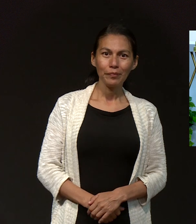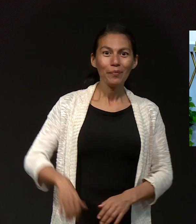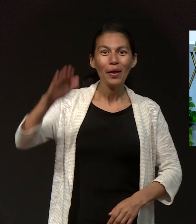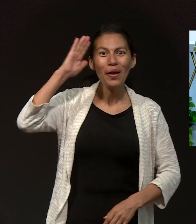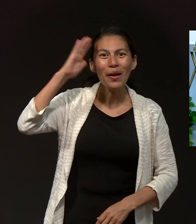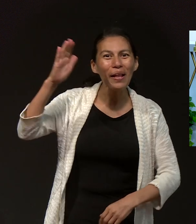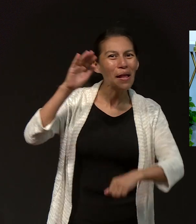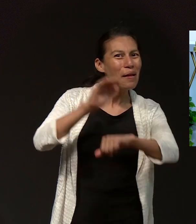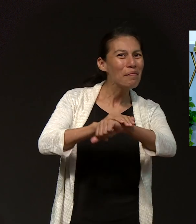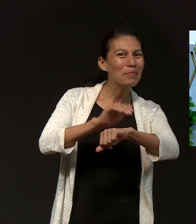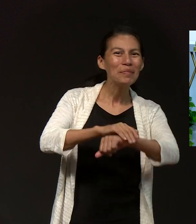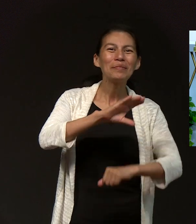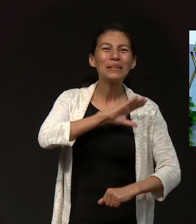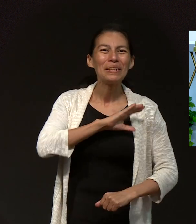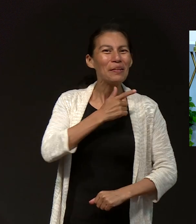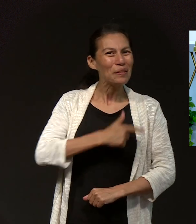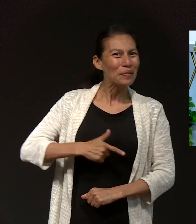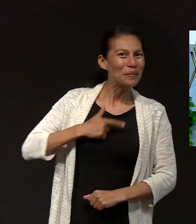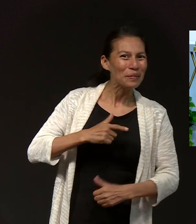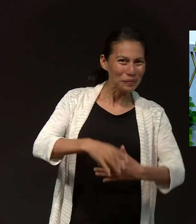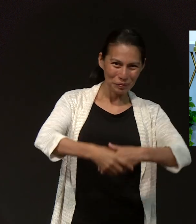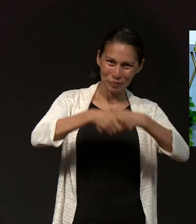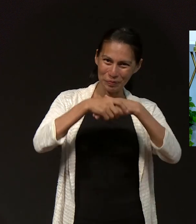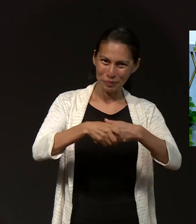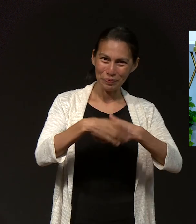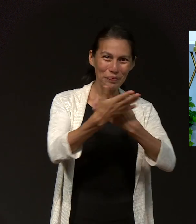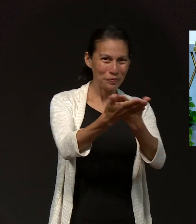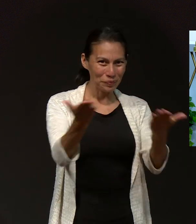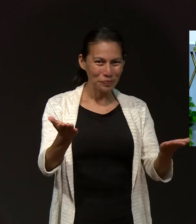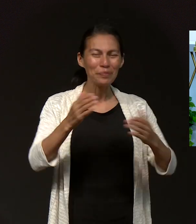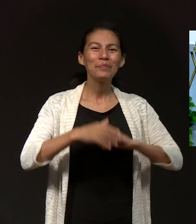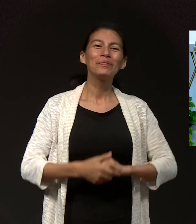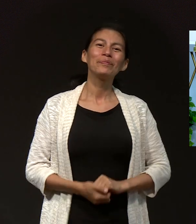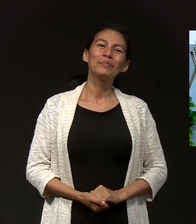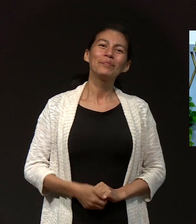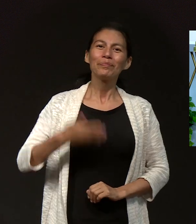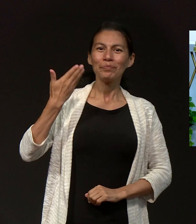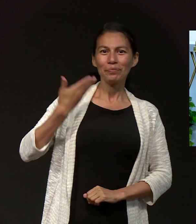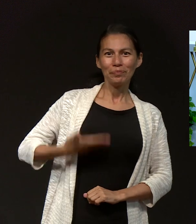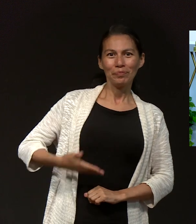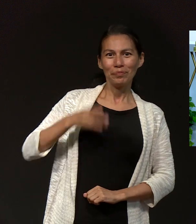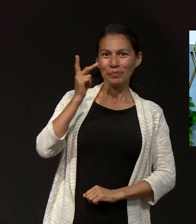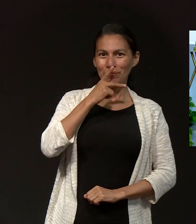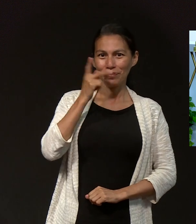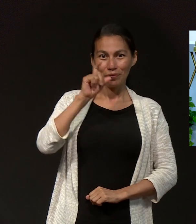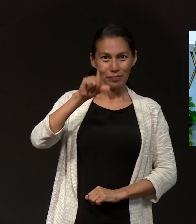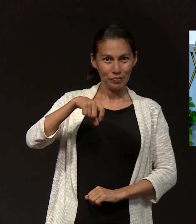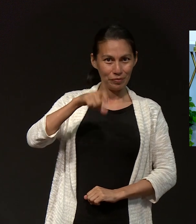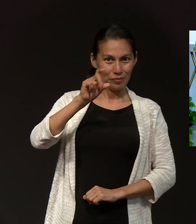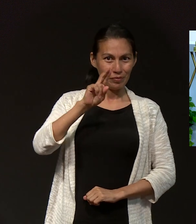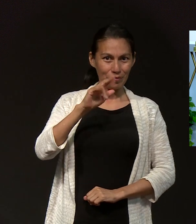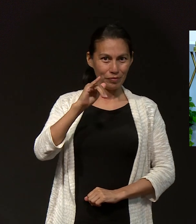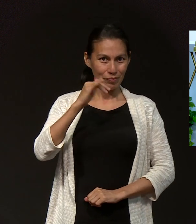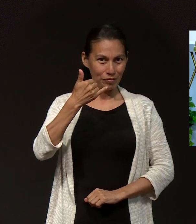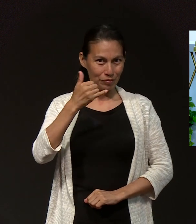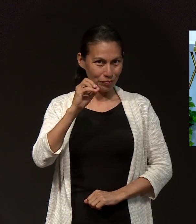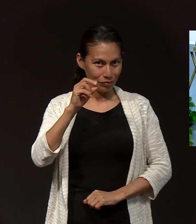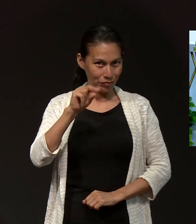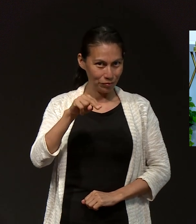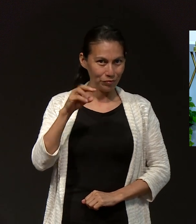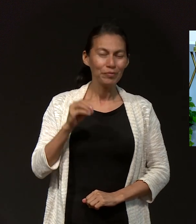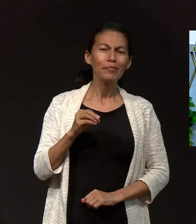¿Qué tal, queridos amigos? Qué gusto saludarles a la distancia. El Pastor Quillono, para